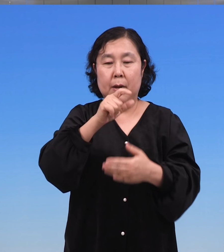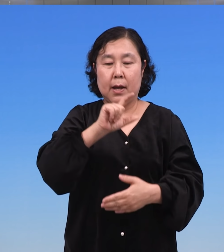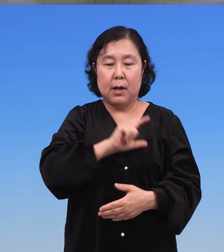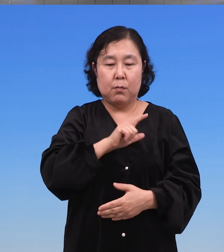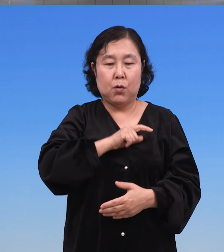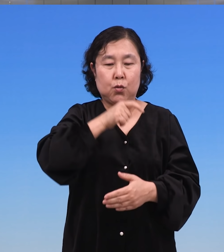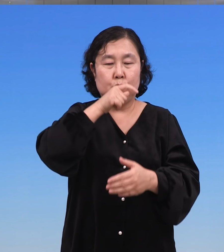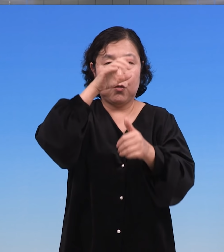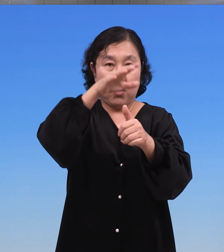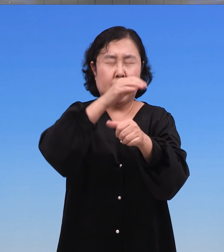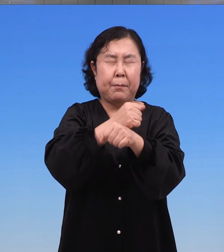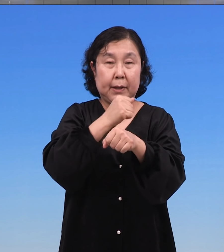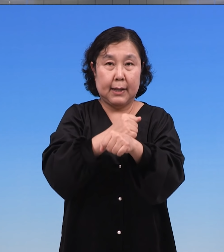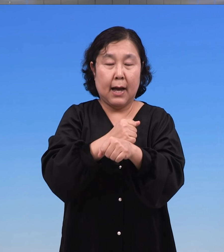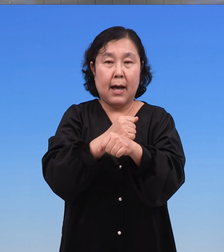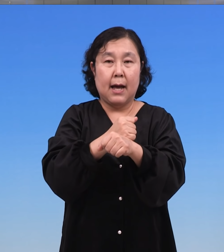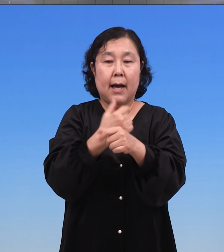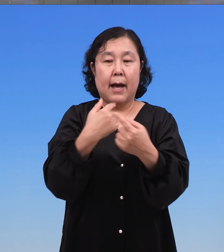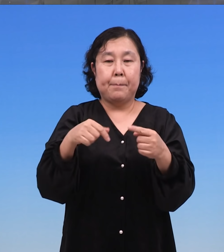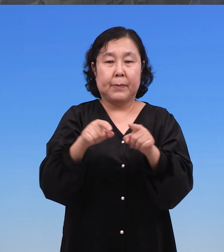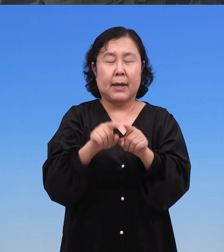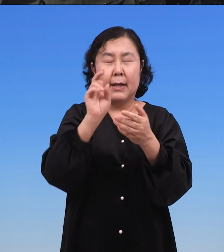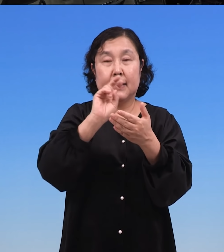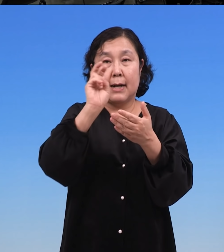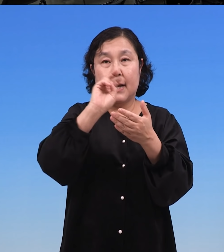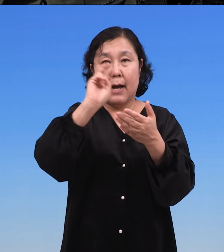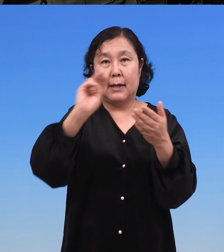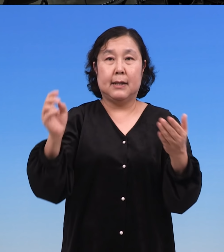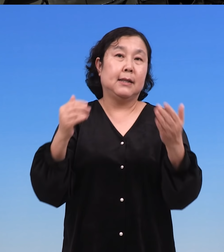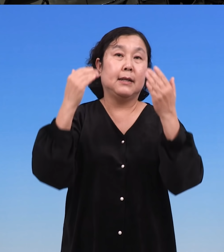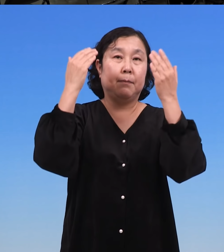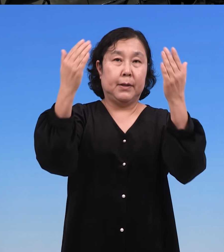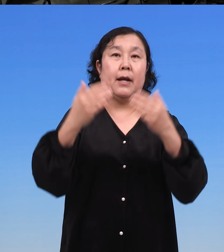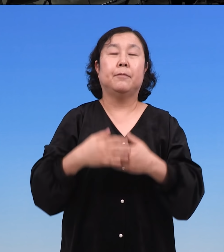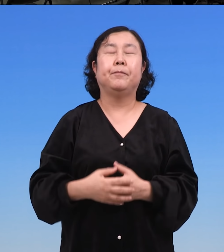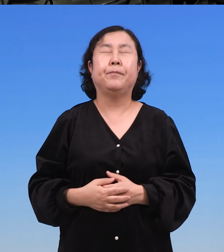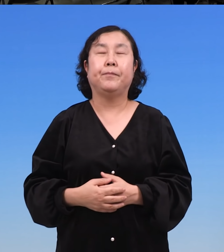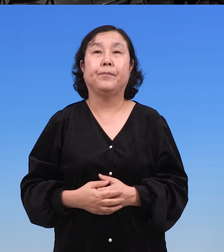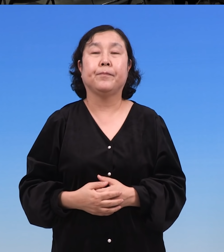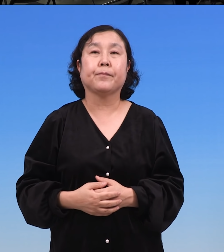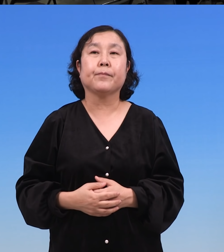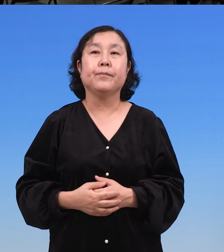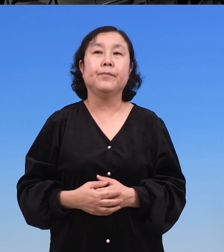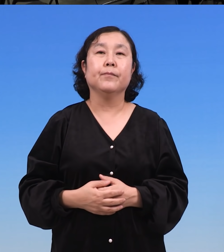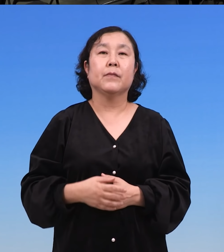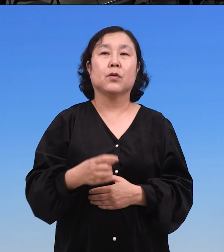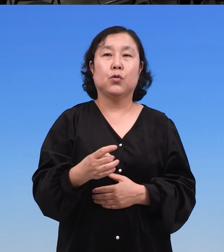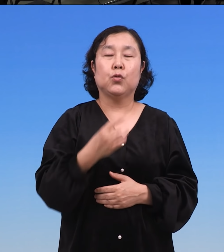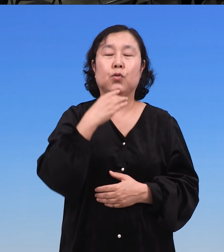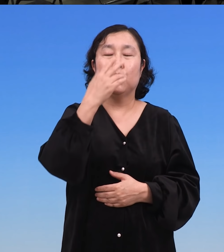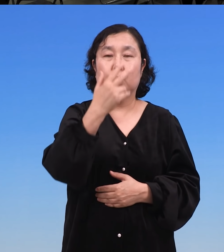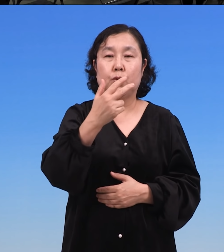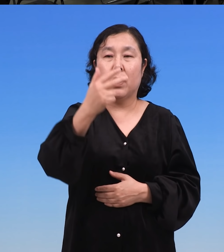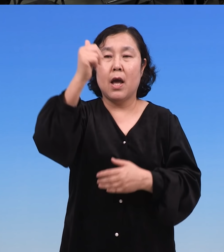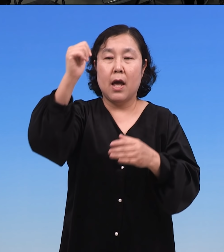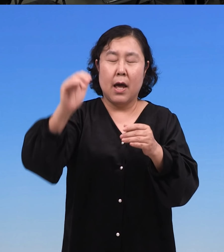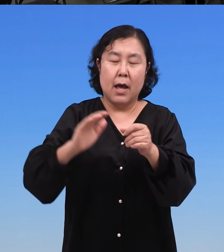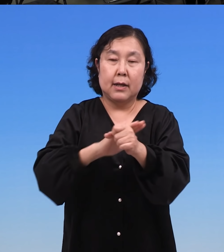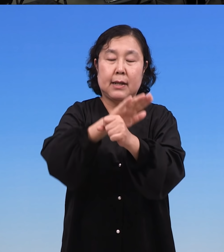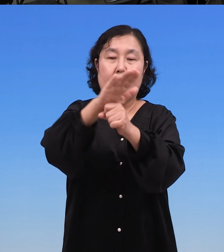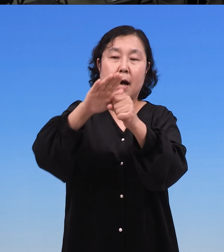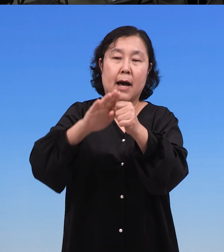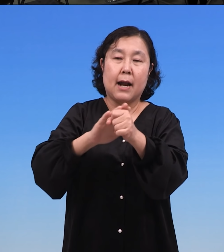이름으로 축원합니다. 우리 함께 이 찬양 간절한 마음으로 주님 사랑을 고백합니다. 오직 주의